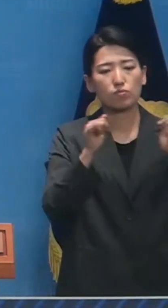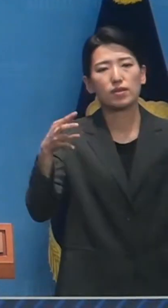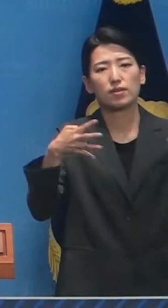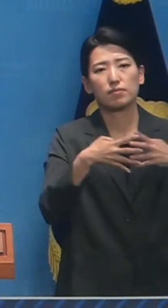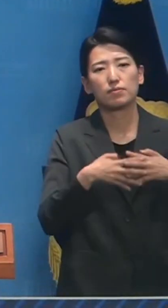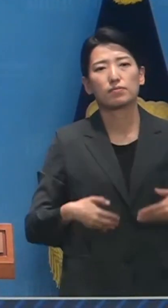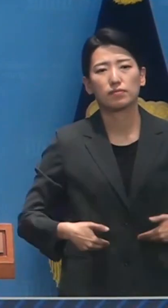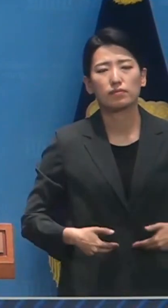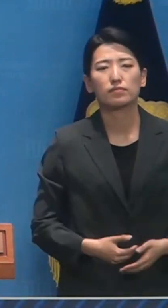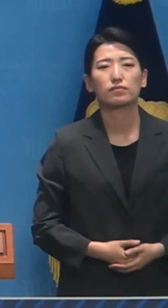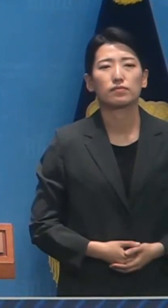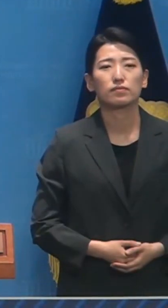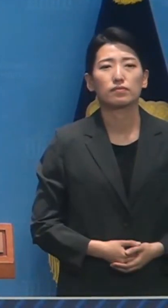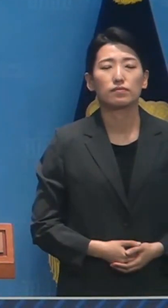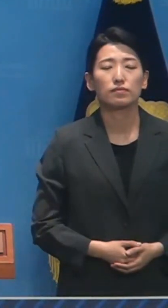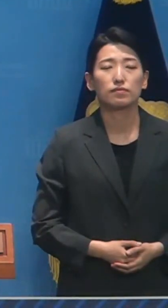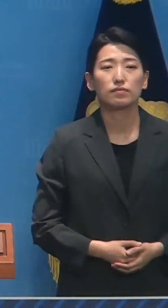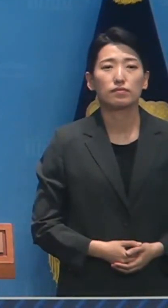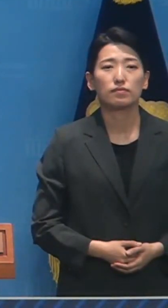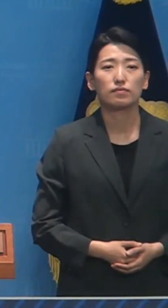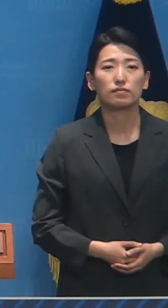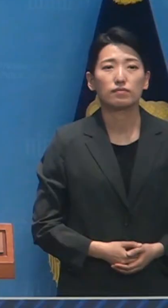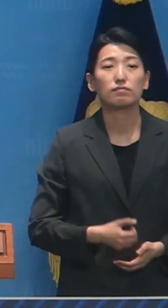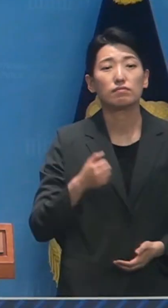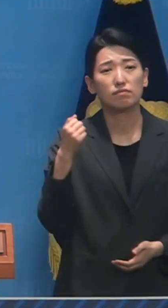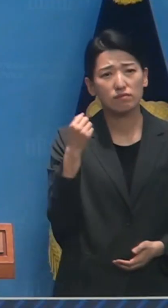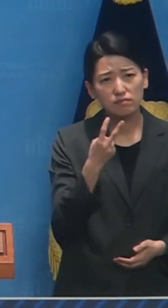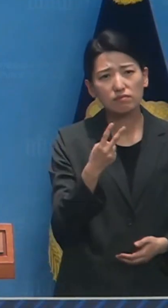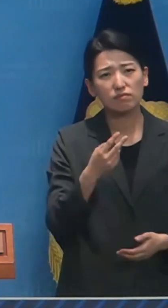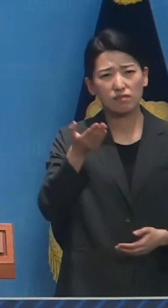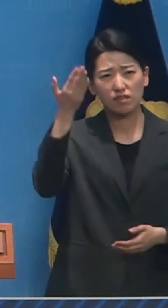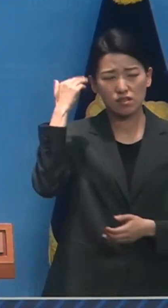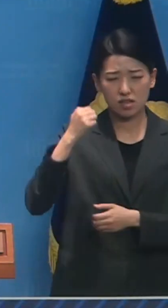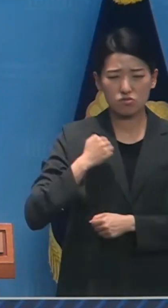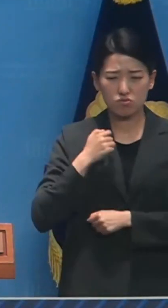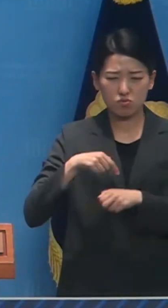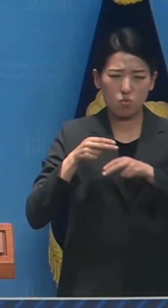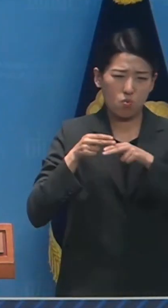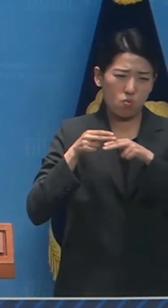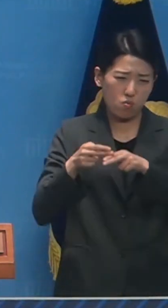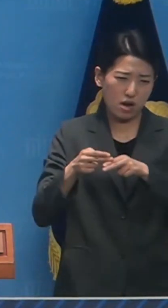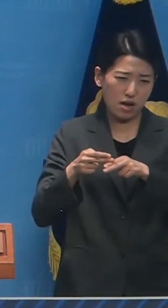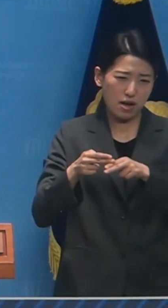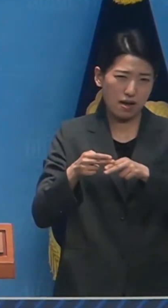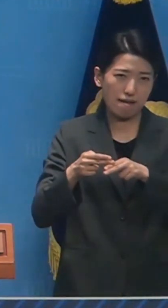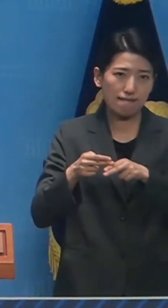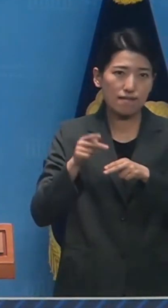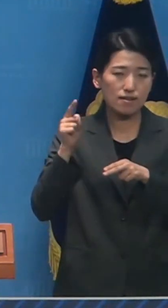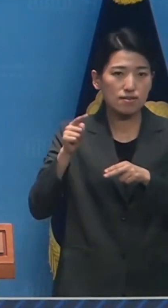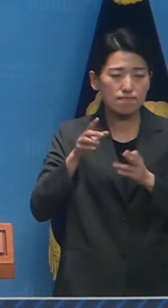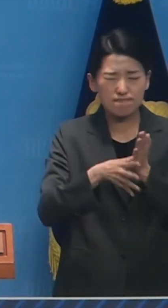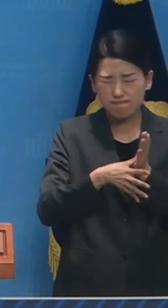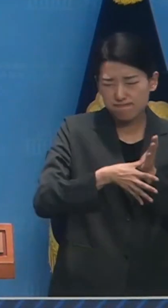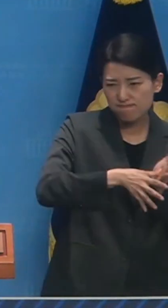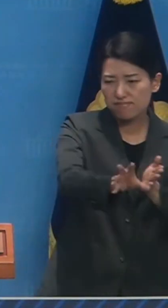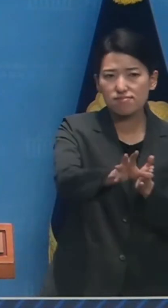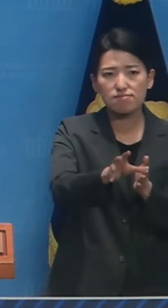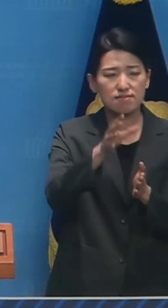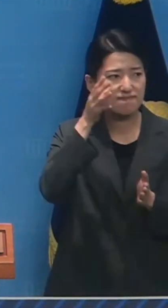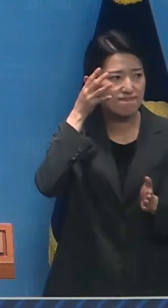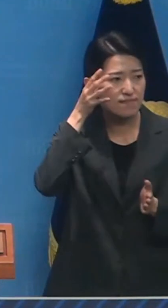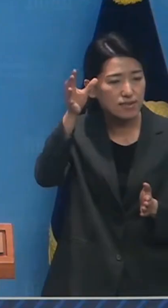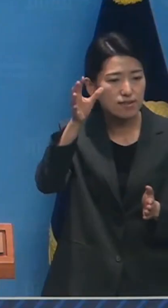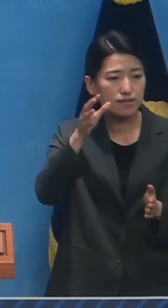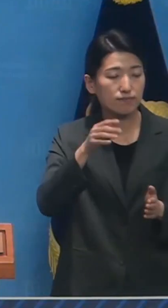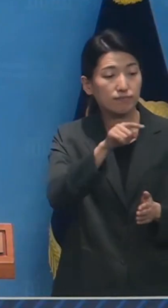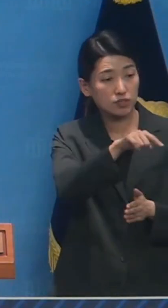끌어내고 우리 사회에 만연되어 있는 군부독재의 독소인 거칠고 획일적이며